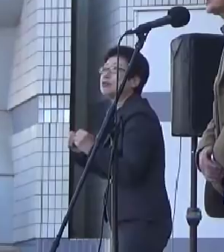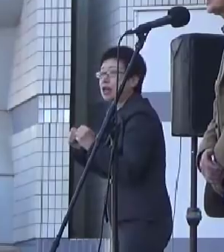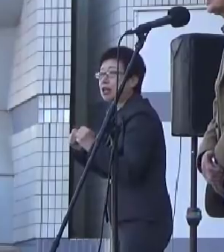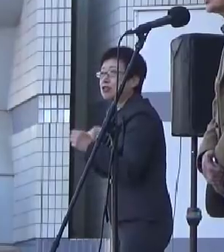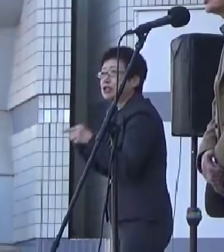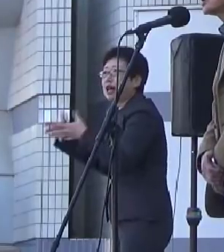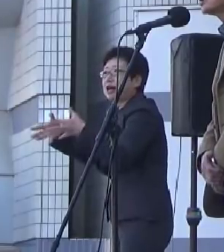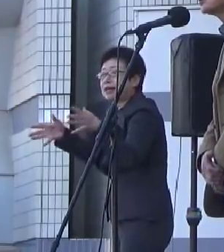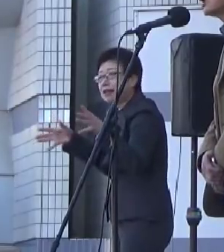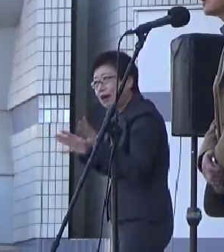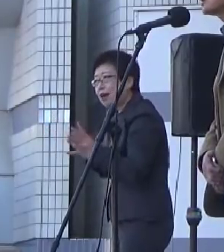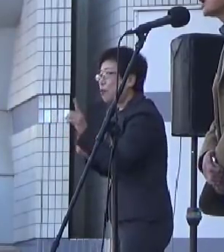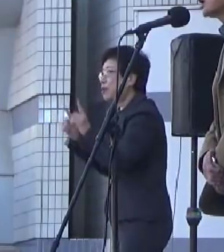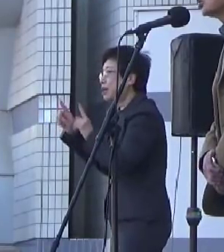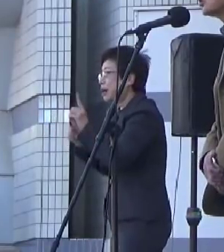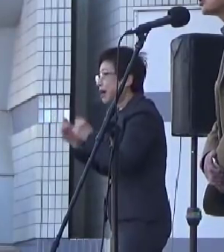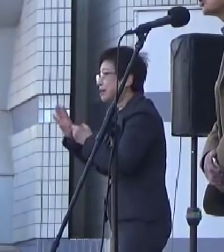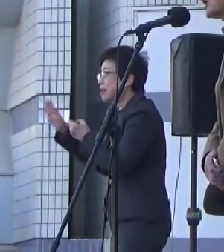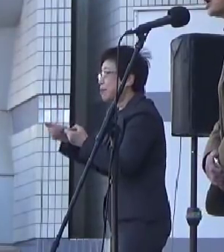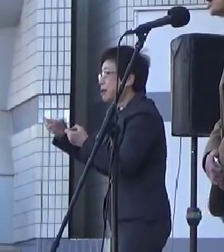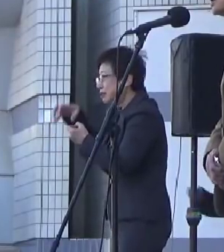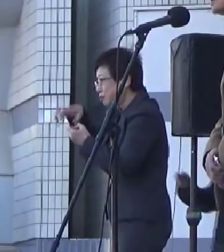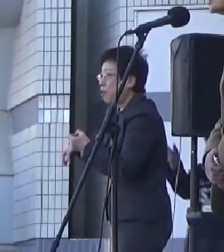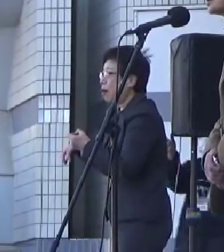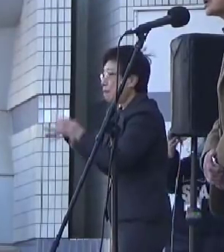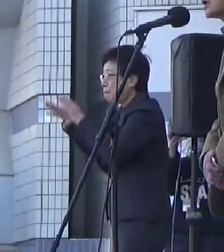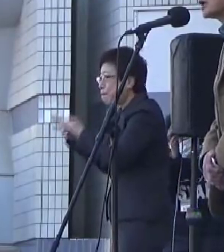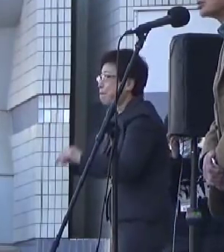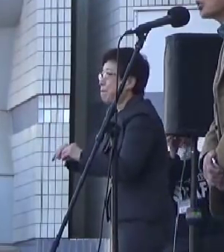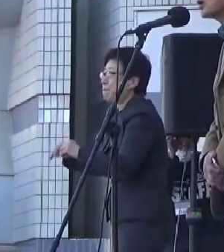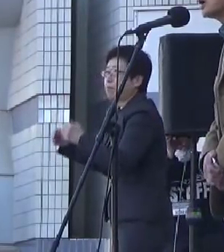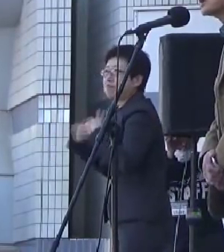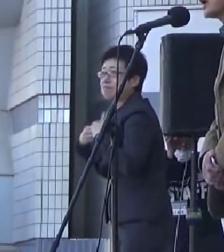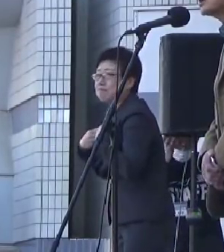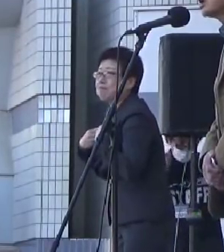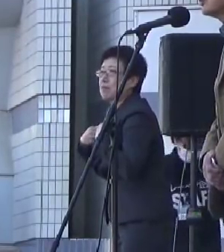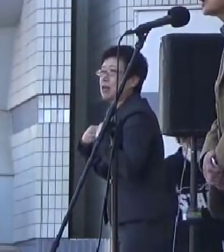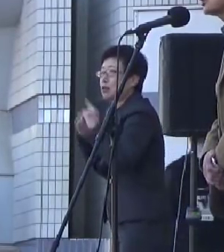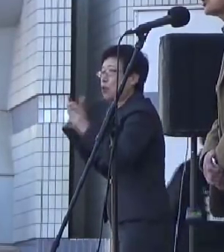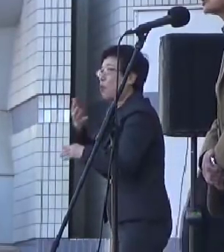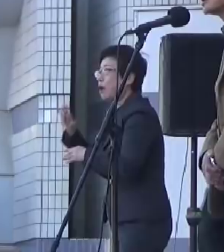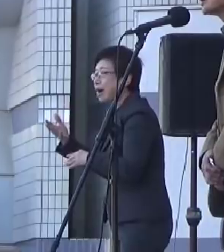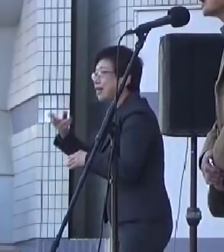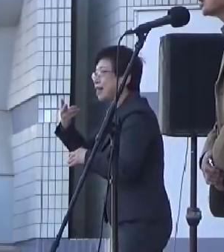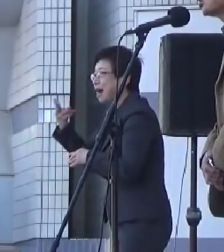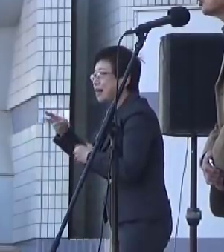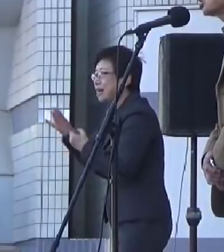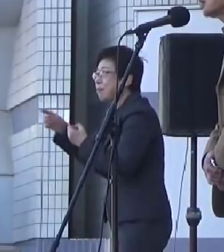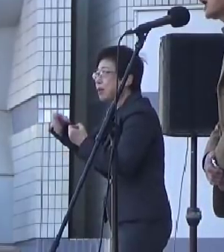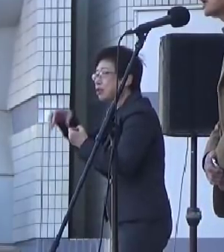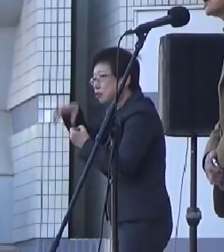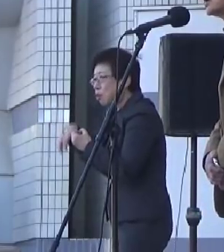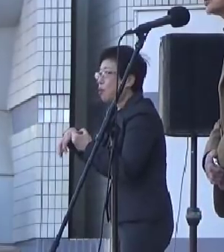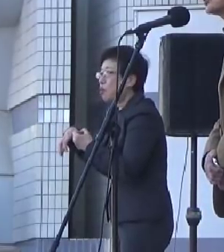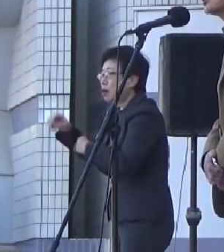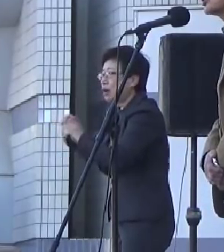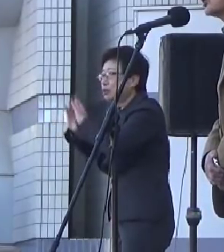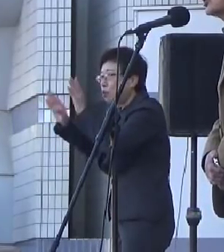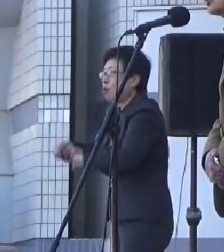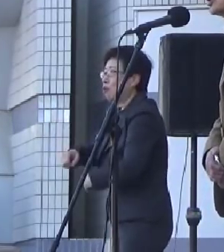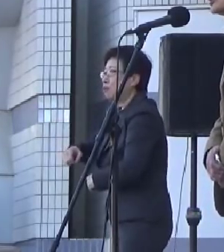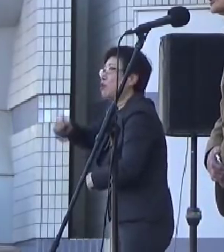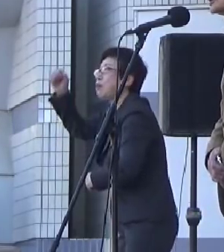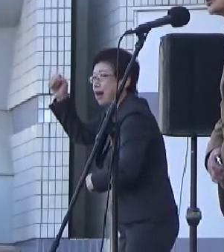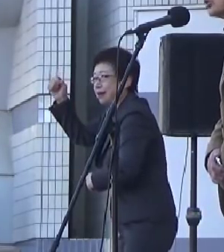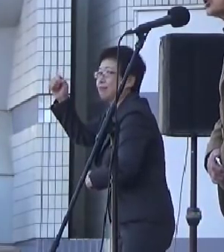自治体でとにかく原発再稼働をするな、東海第二原発の再稼働を認めない